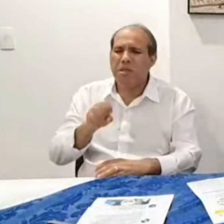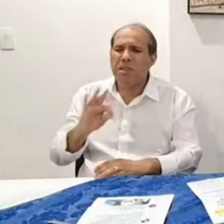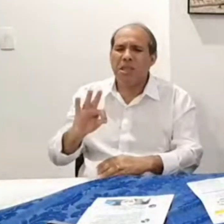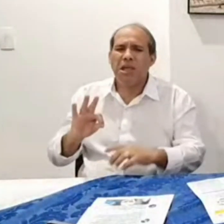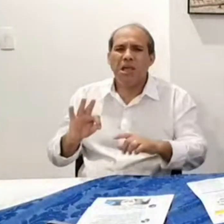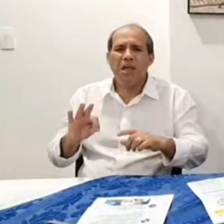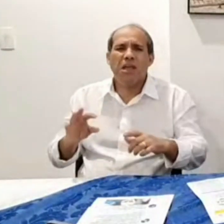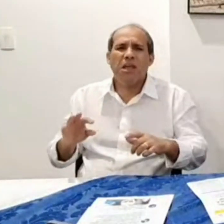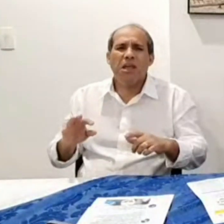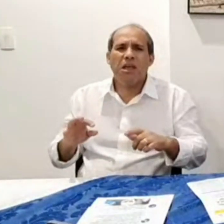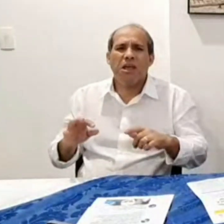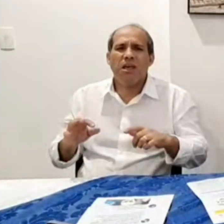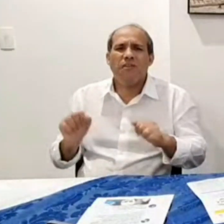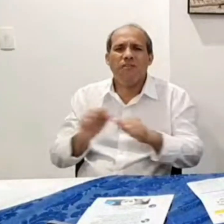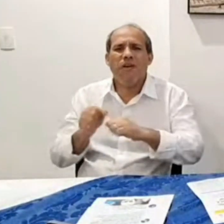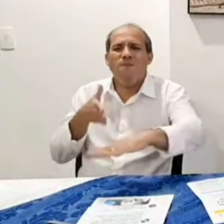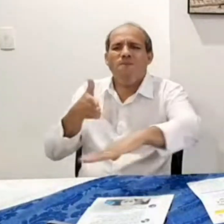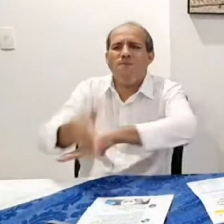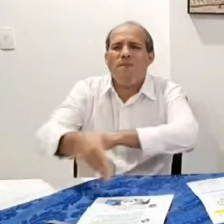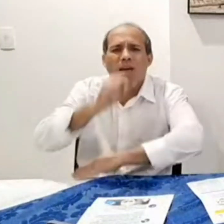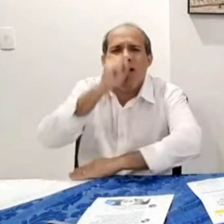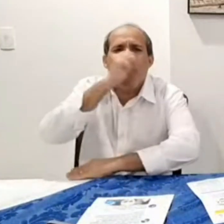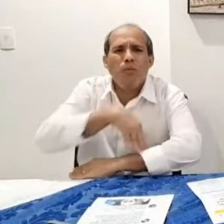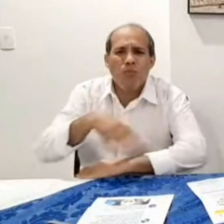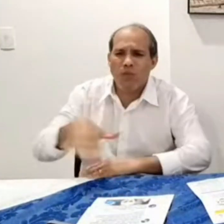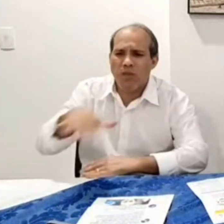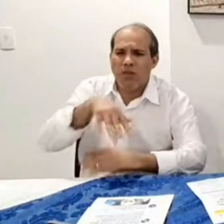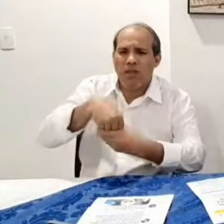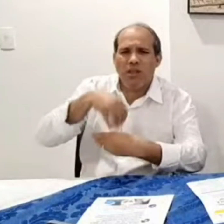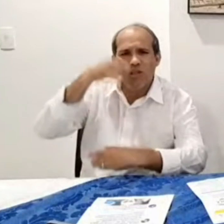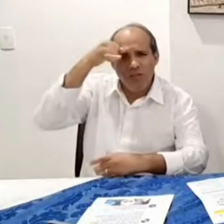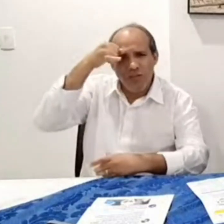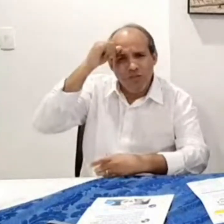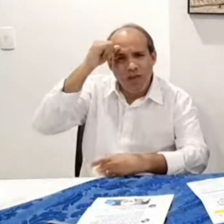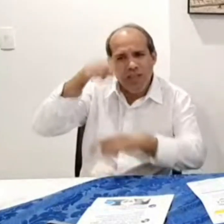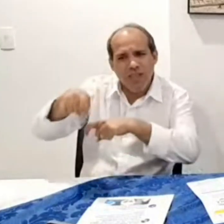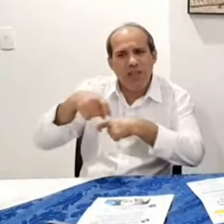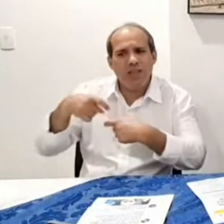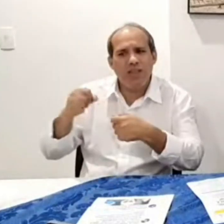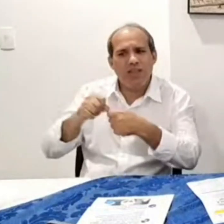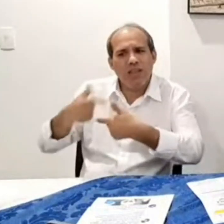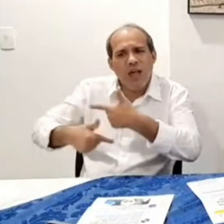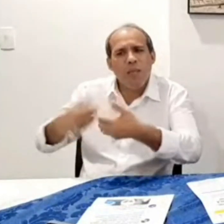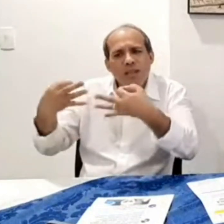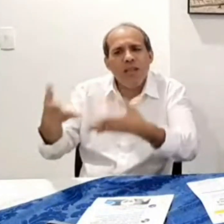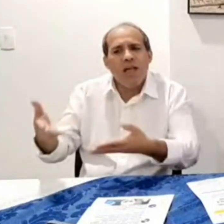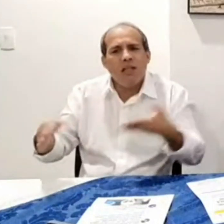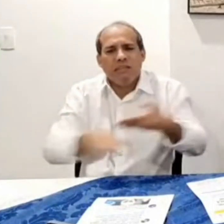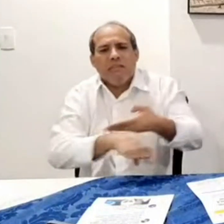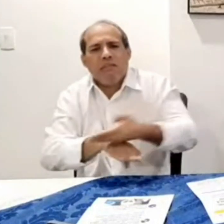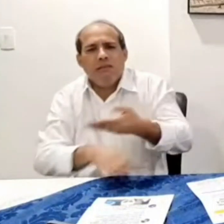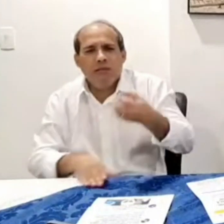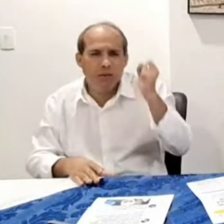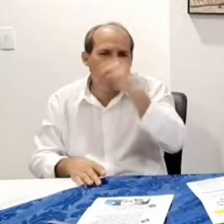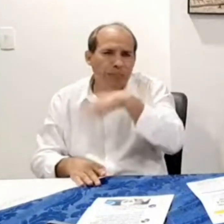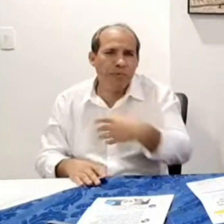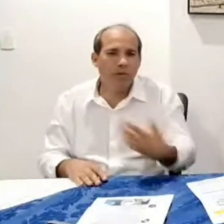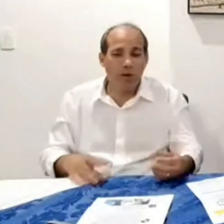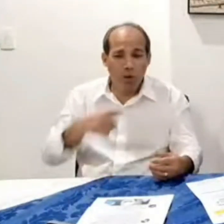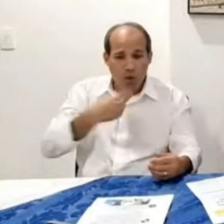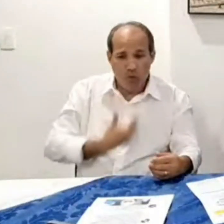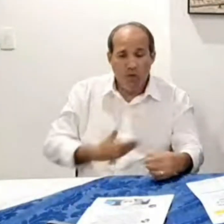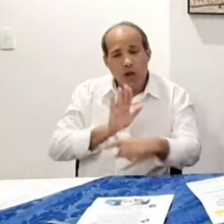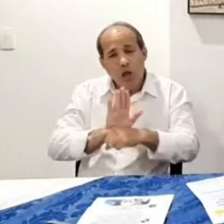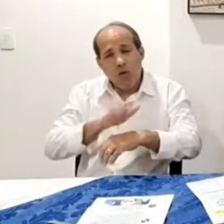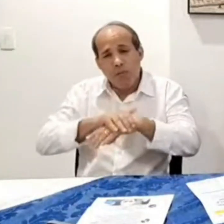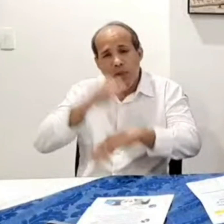cima de fazendas produtivas no passado. O que o nosso governo fez de mais importante para ajudar o agronegócio?